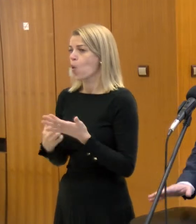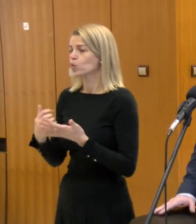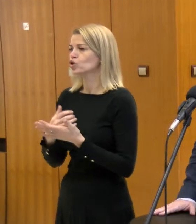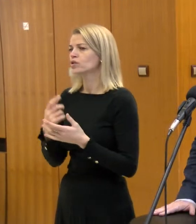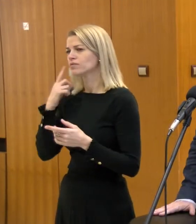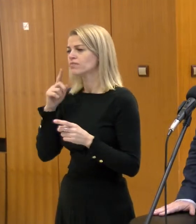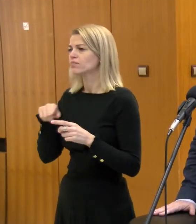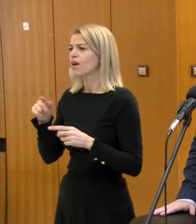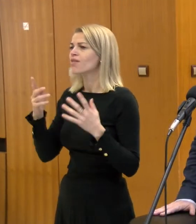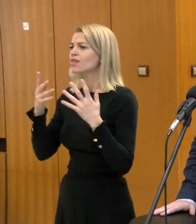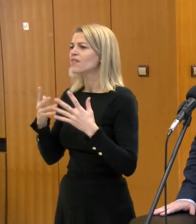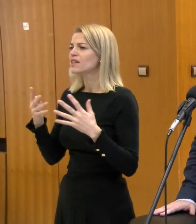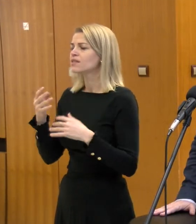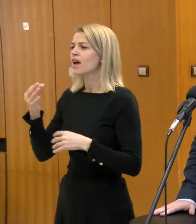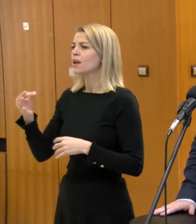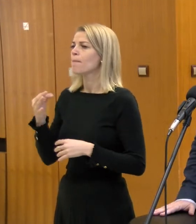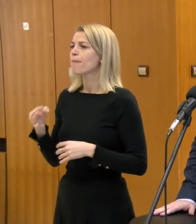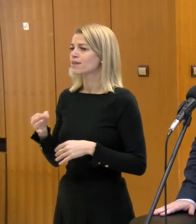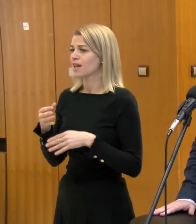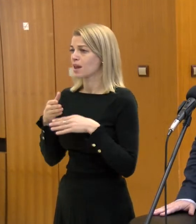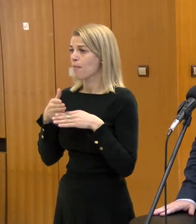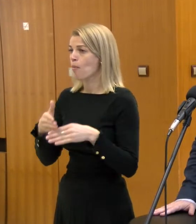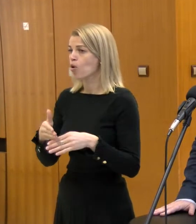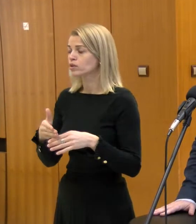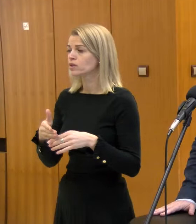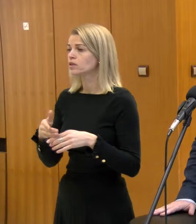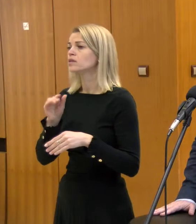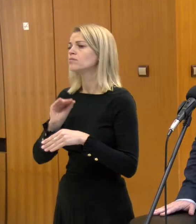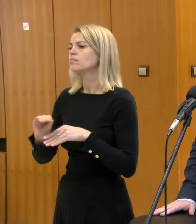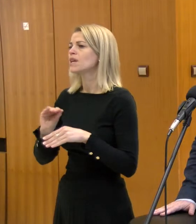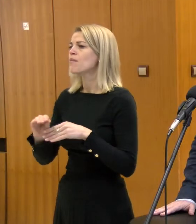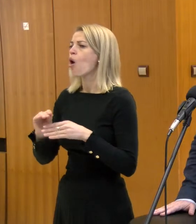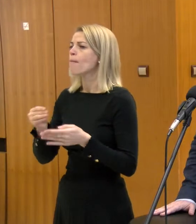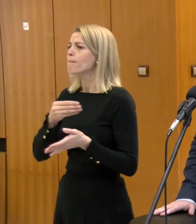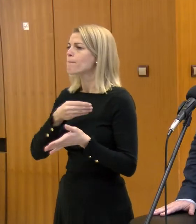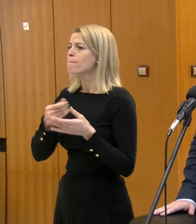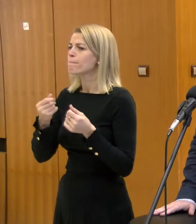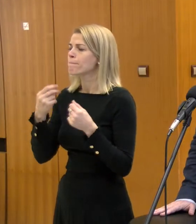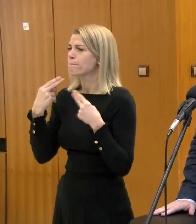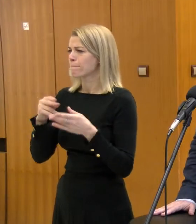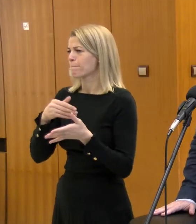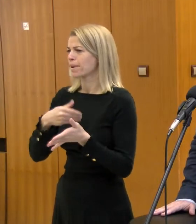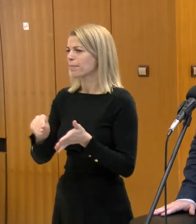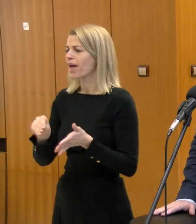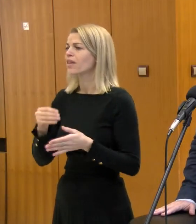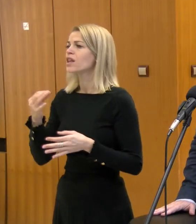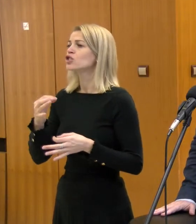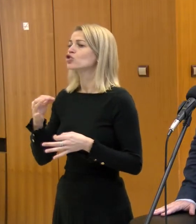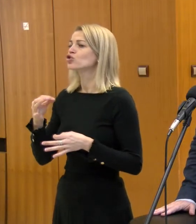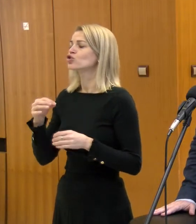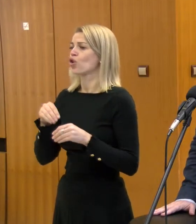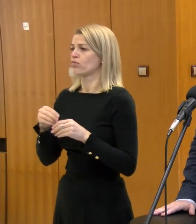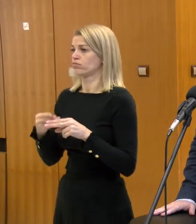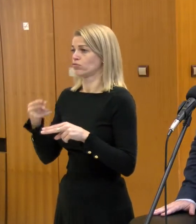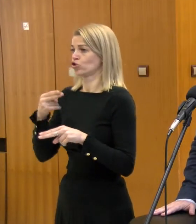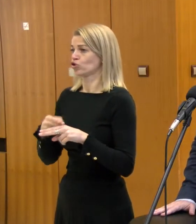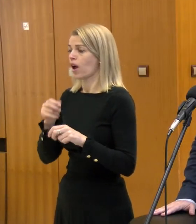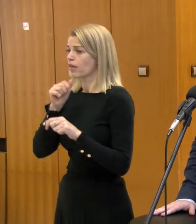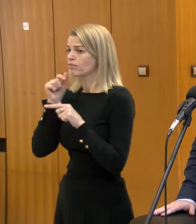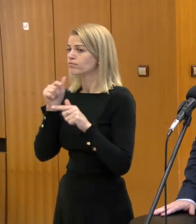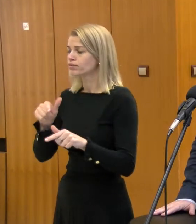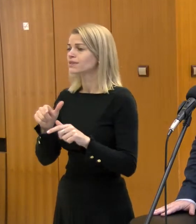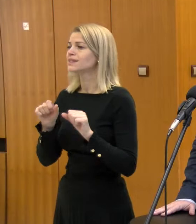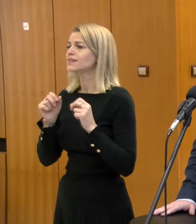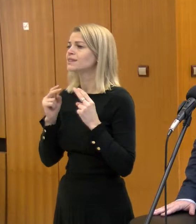dát 90% tej pomoci na preplatenie toho, čo štát dotuje ceny energií pre